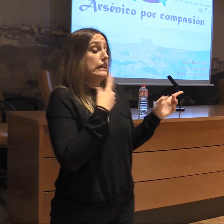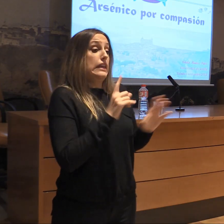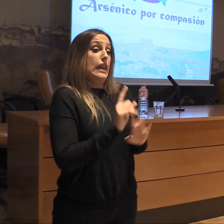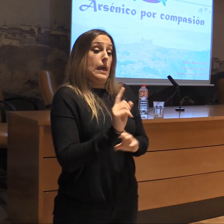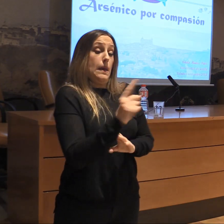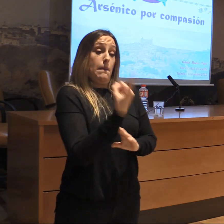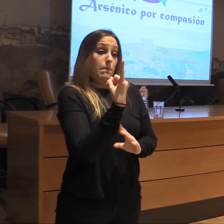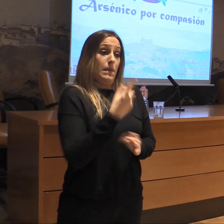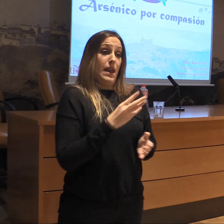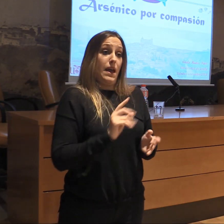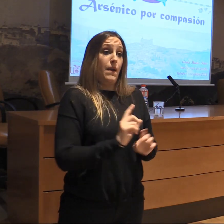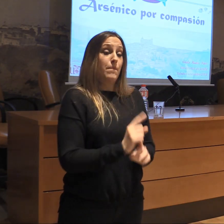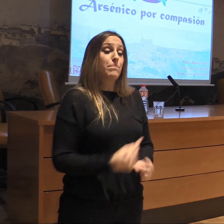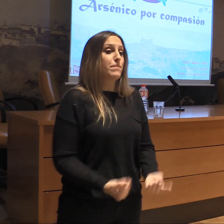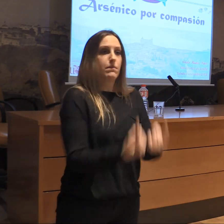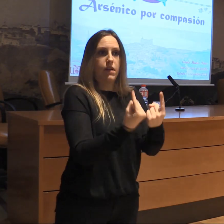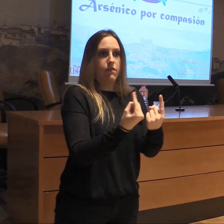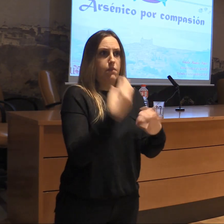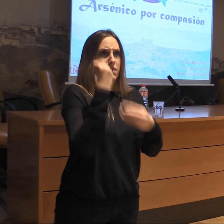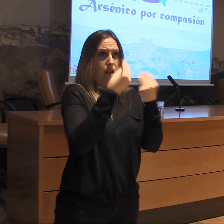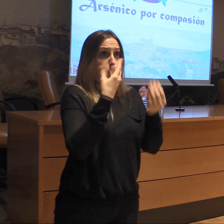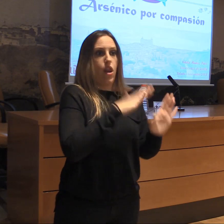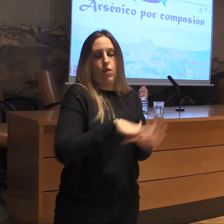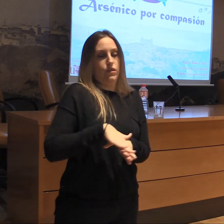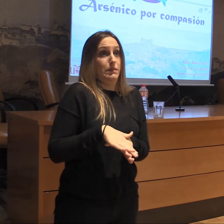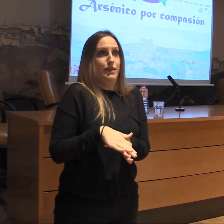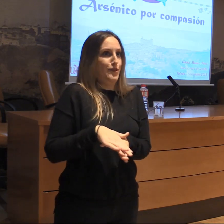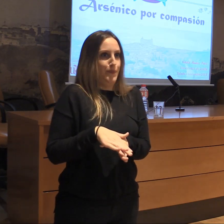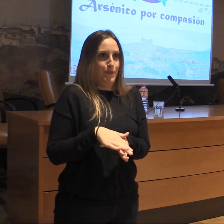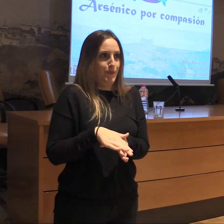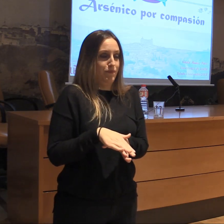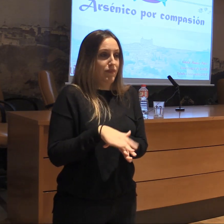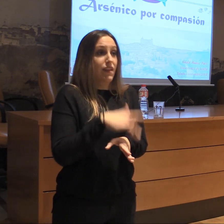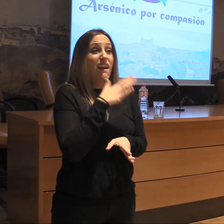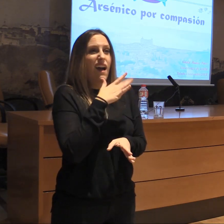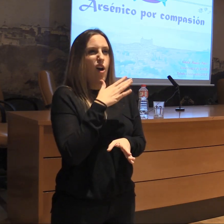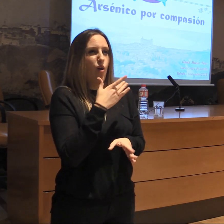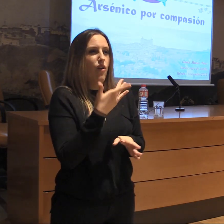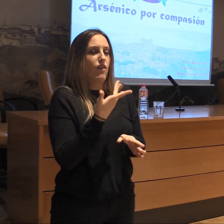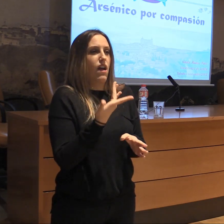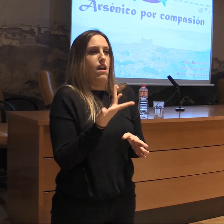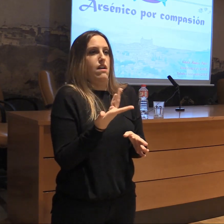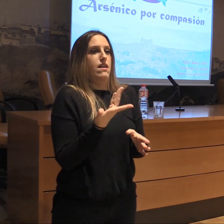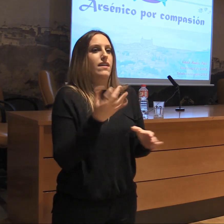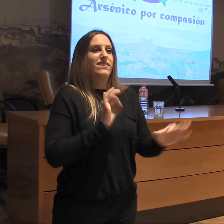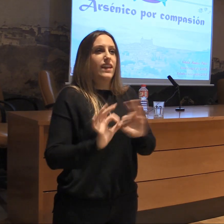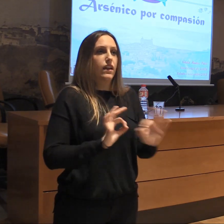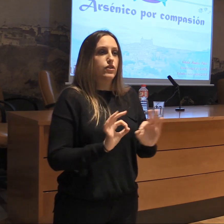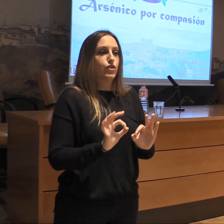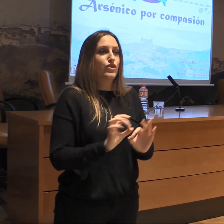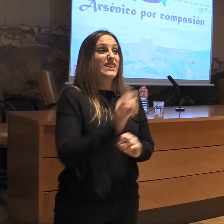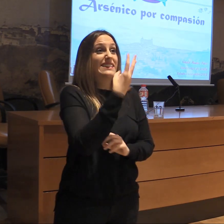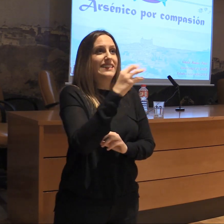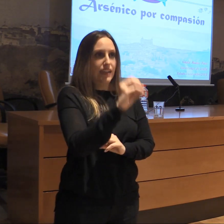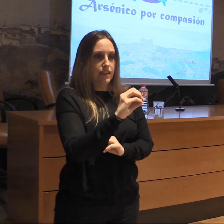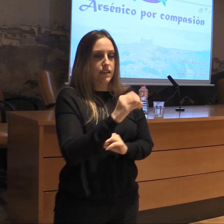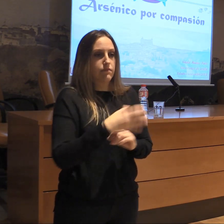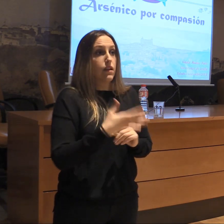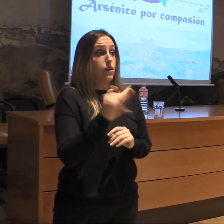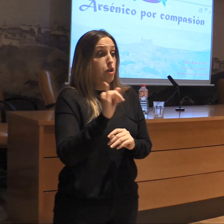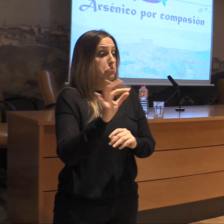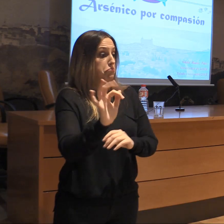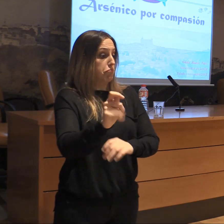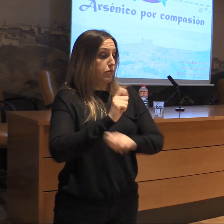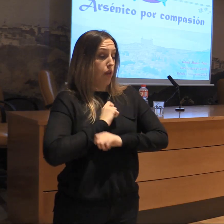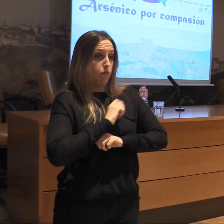que pensábamos que iba a ser la última, y ya no van 25, ya van 30. Y nos han dado 2 premios de la Universidad Abierta